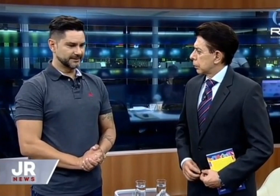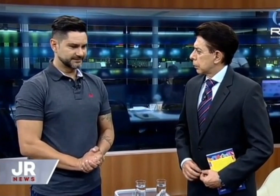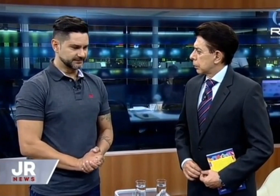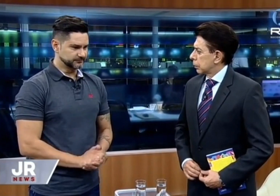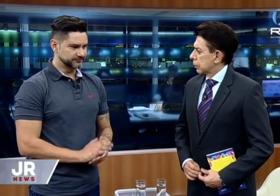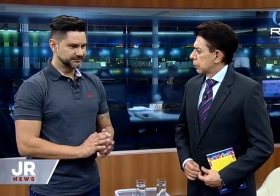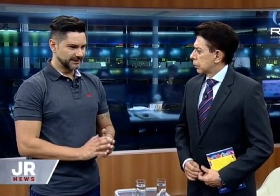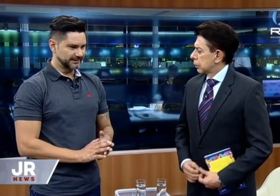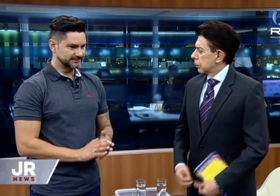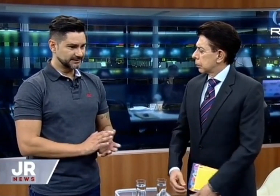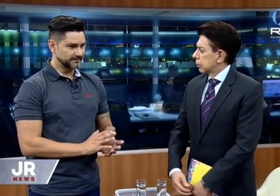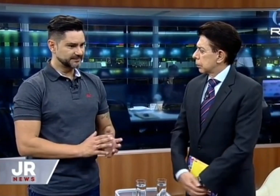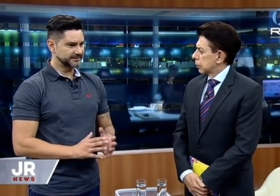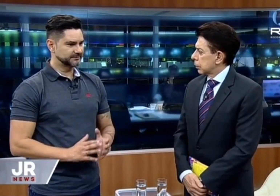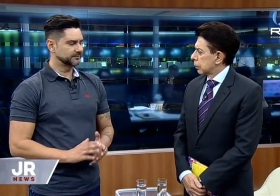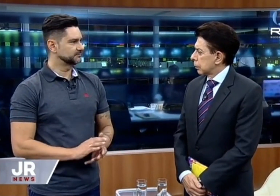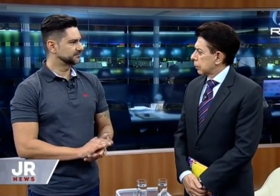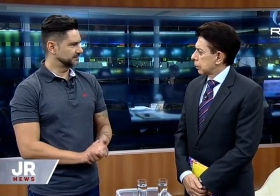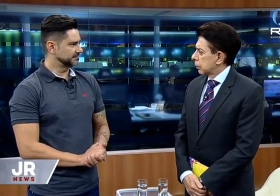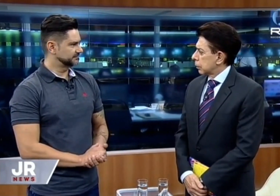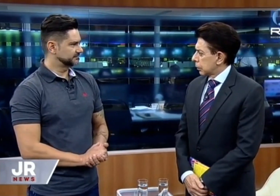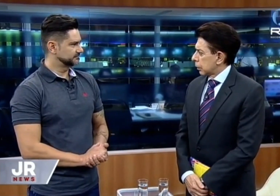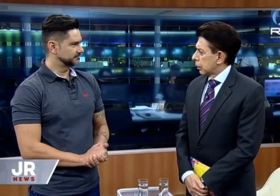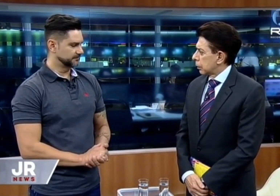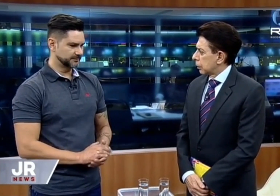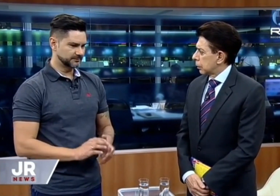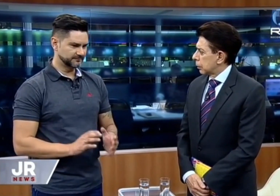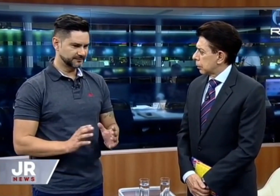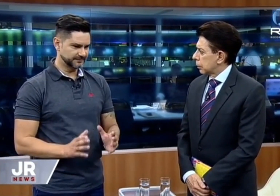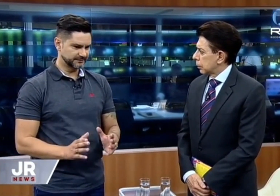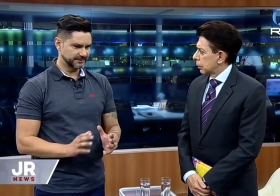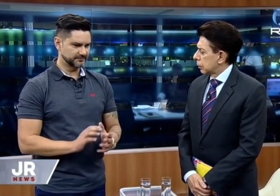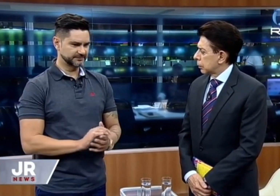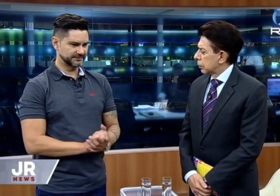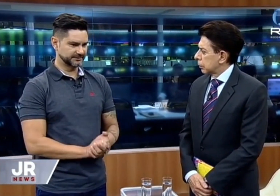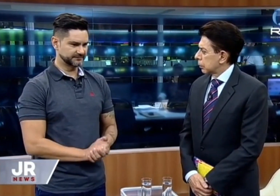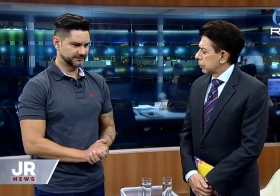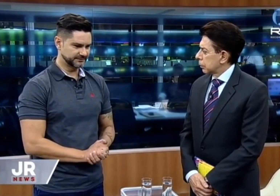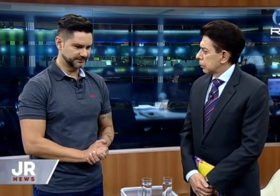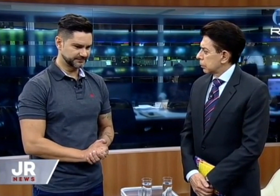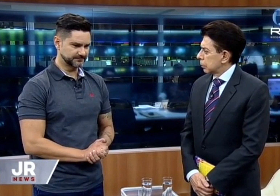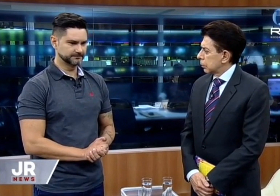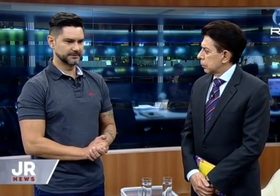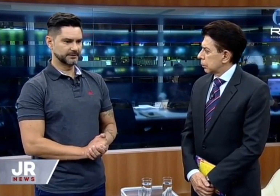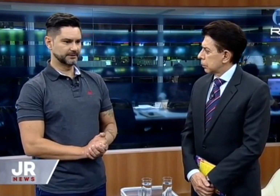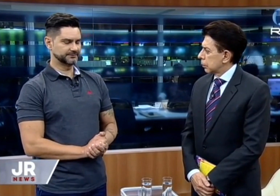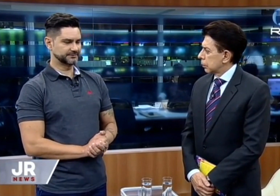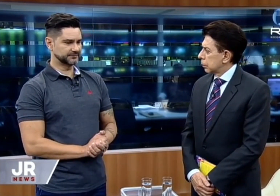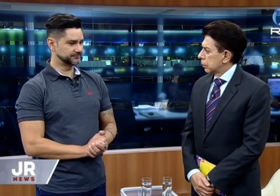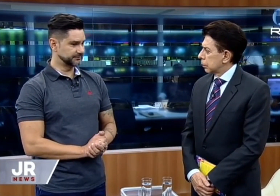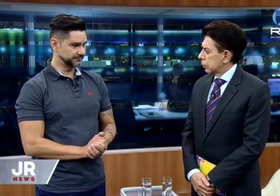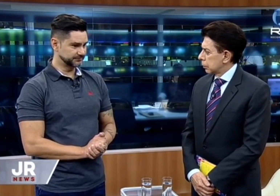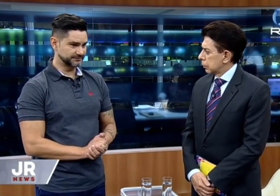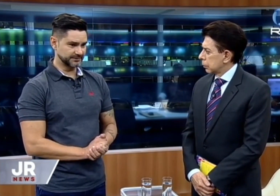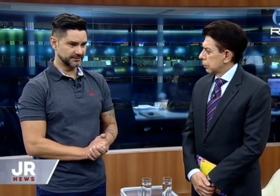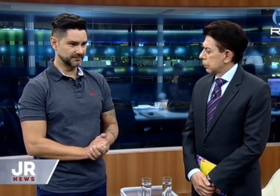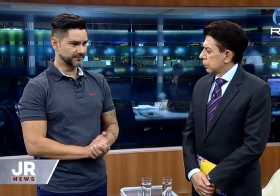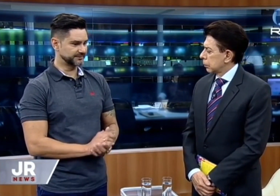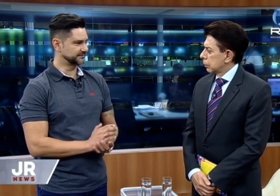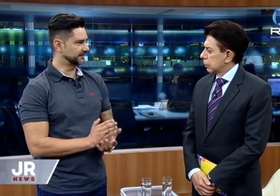verdade, assim, os sinais, cada país tem a sua língua de sinais, né? Então, a França tem a língua de sinais francesa, os Estados Unidos tem American